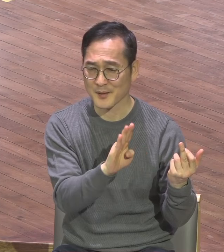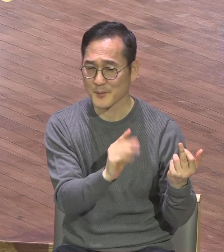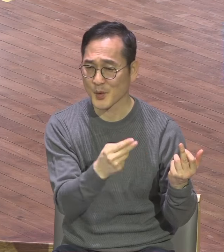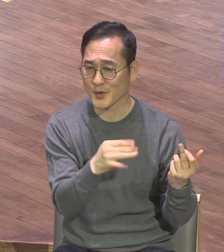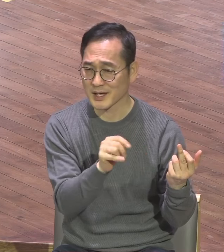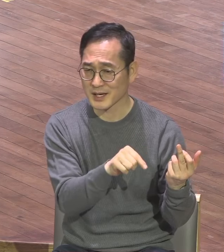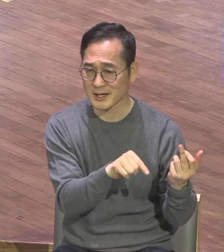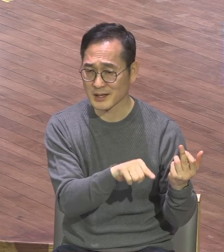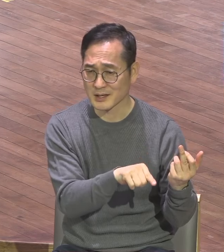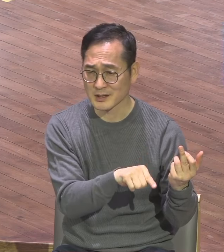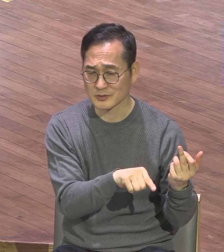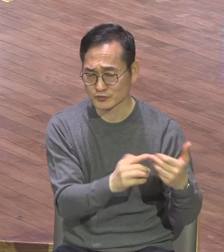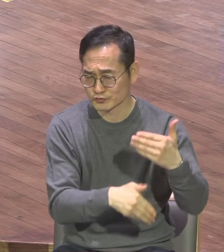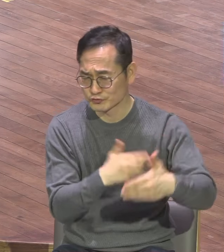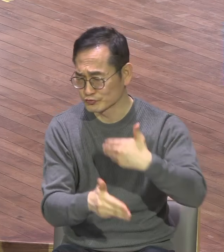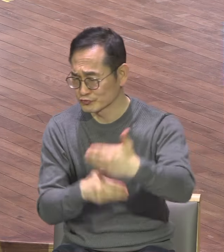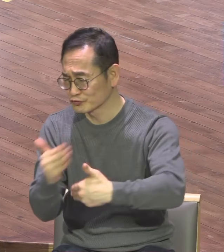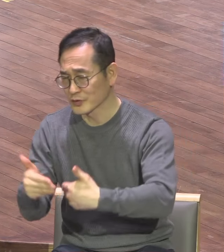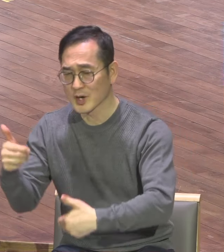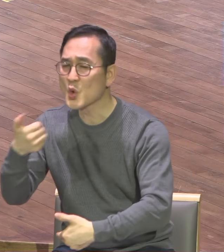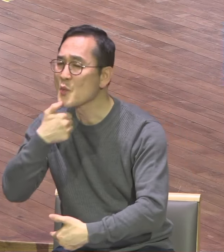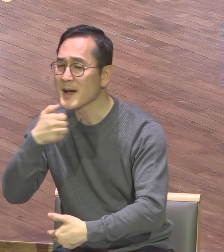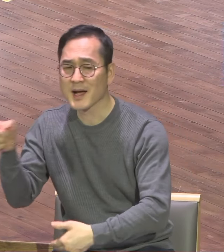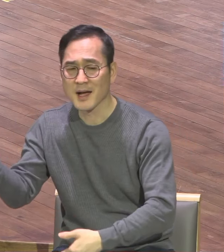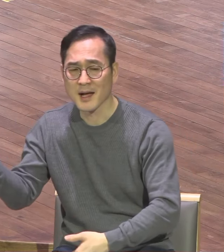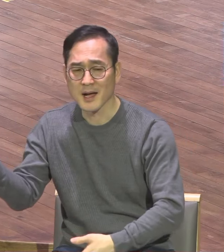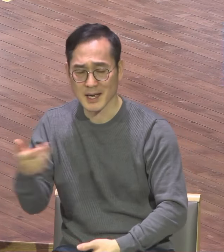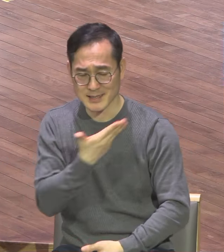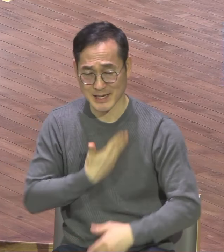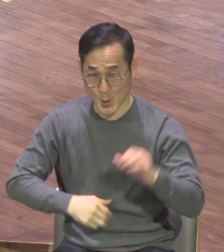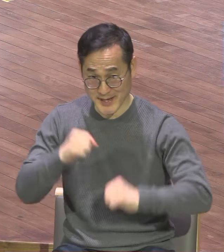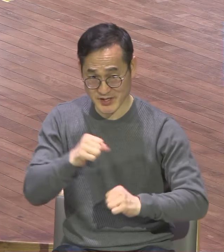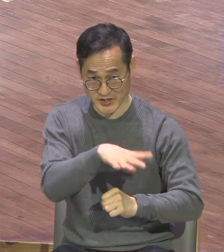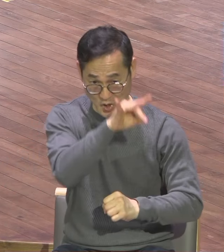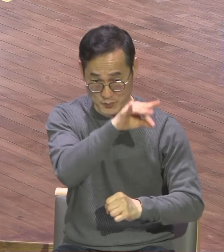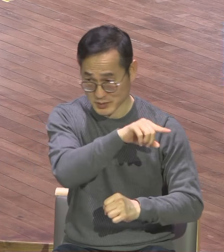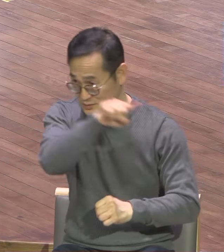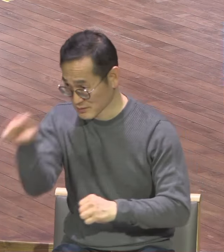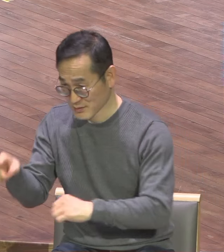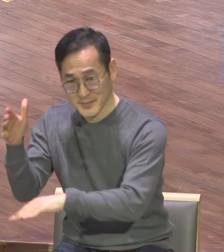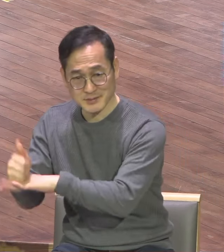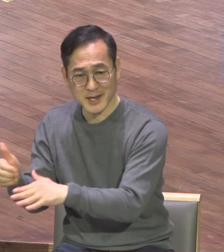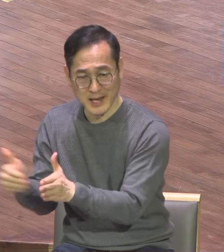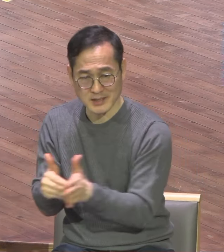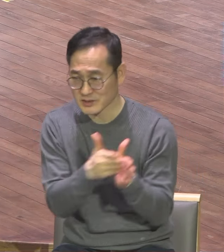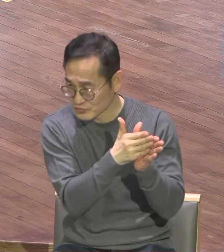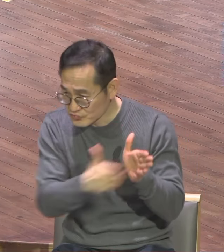그냥 원래 로마까지, 다시 말하면 사도행전의 시작부터 끝까지 쫙.